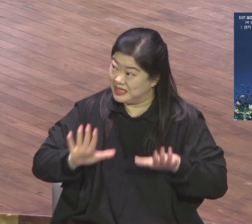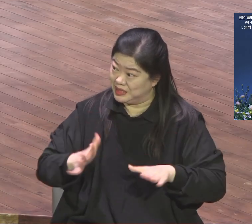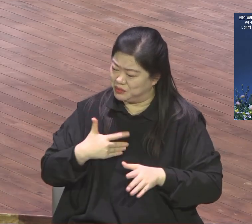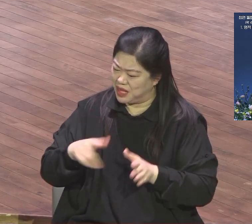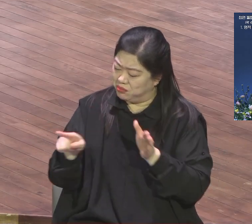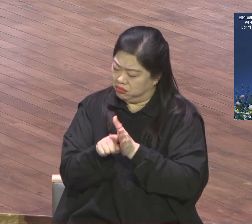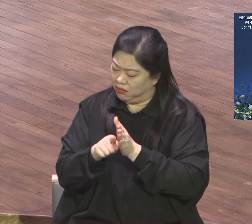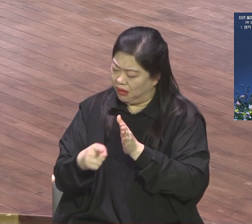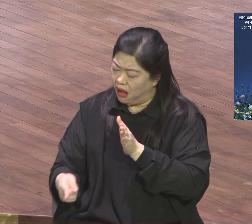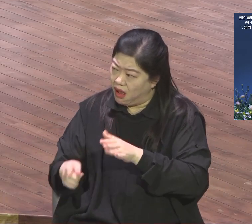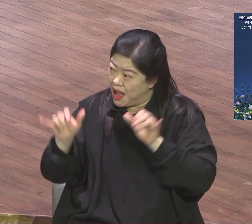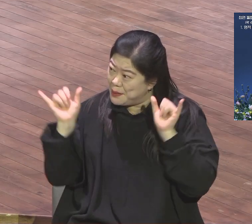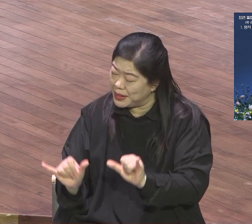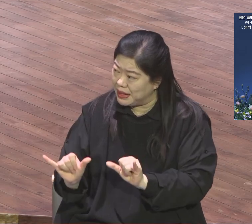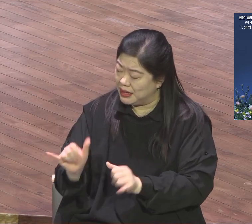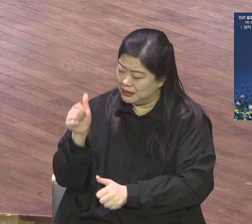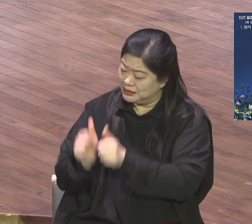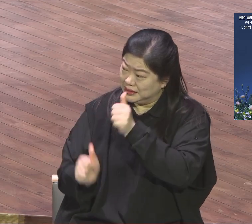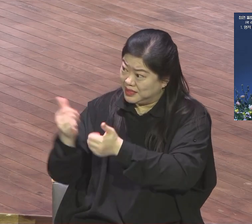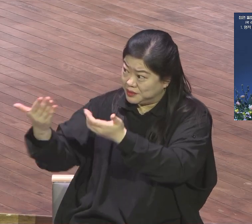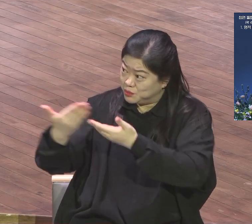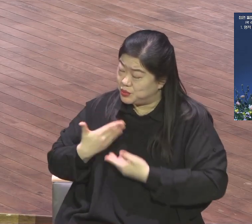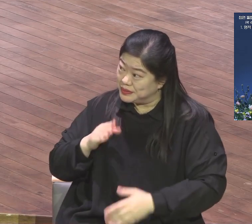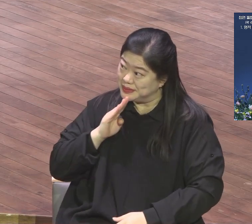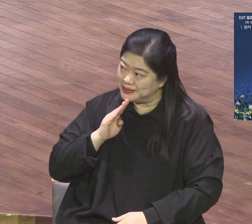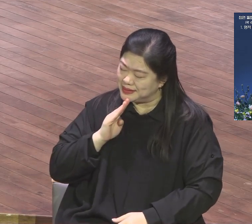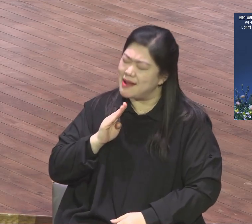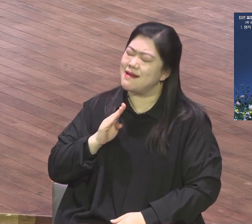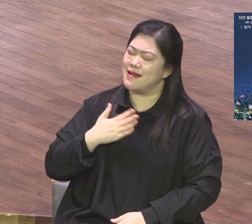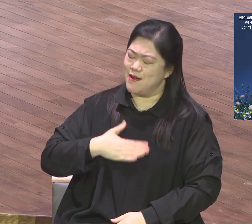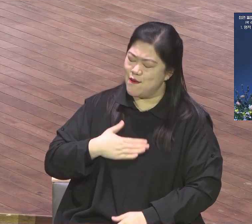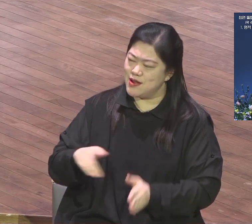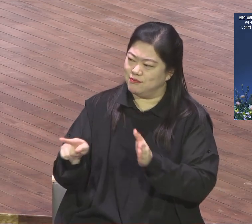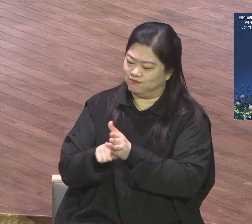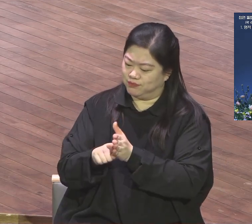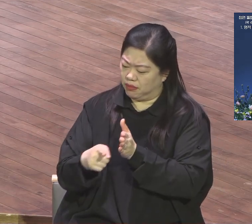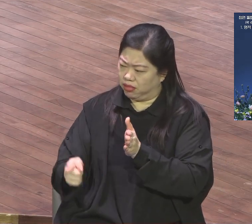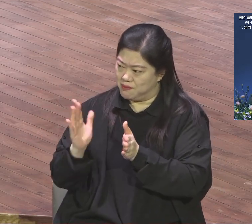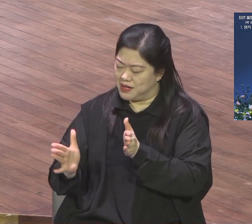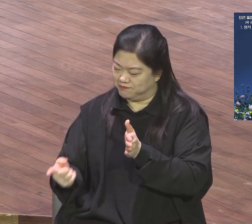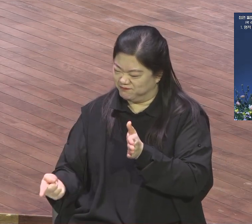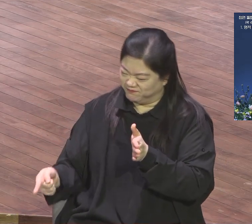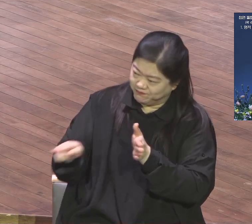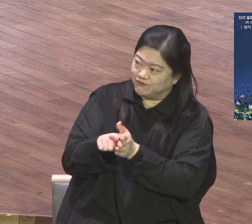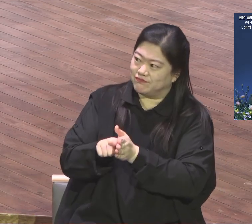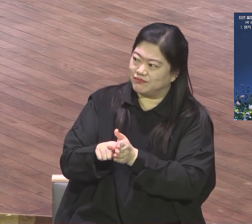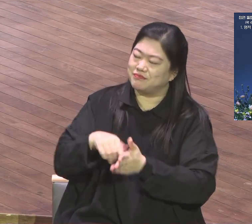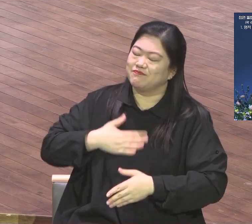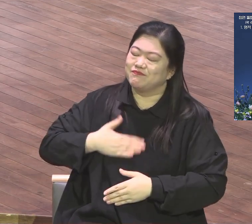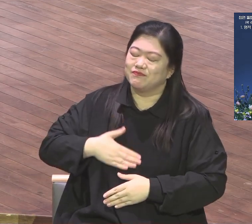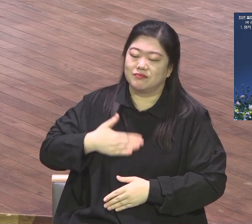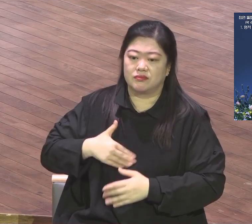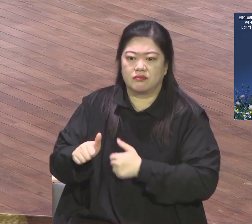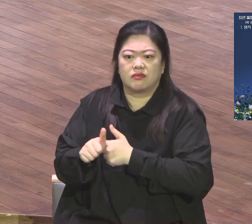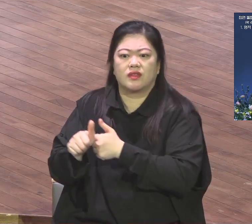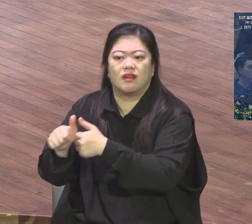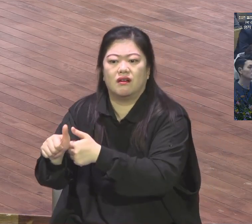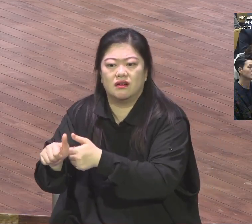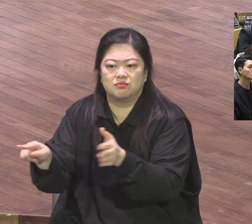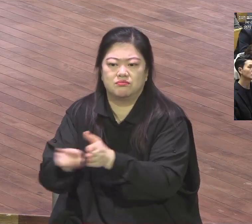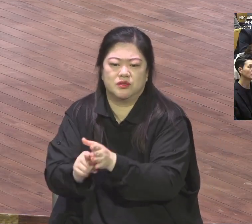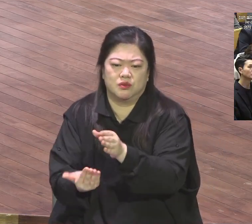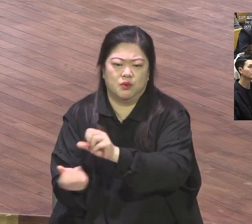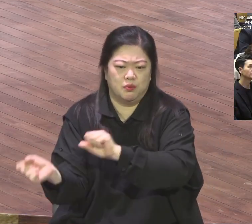확신. 모든 것을 합력하여 선을 이루시는 하나님의 신실하심을 믿으시기